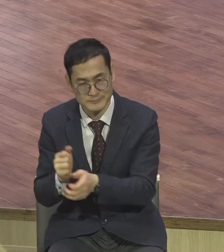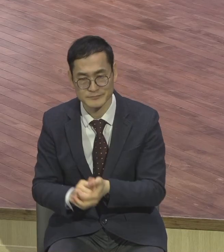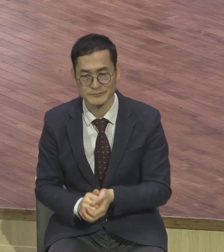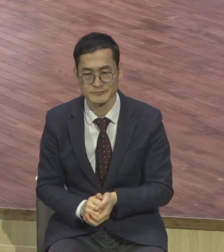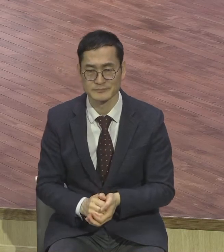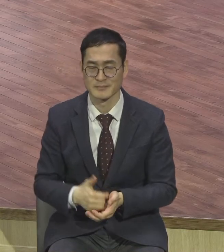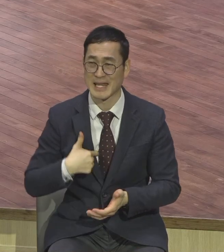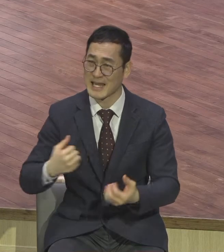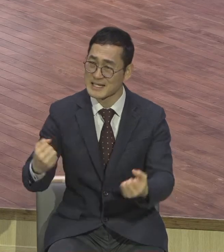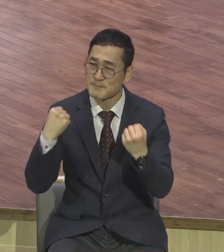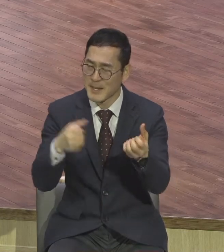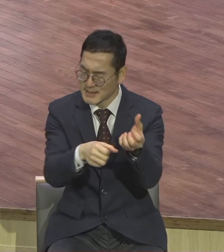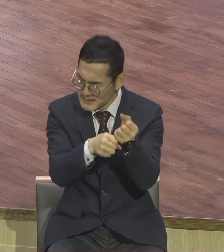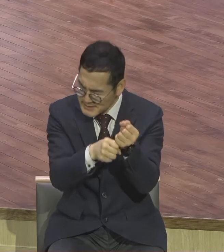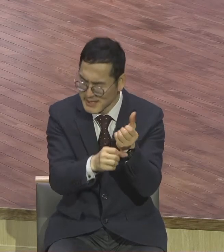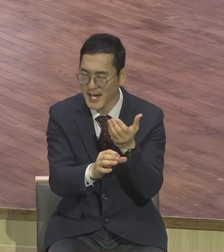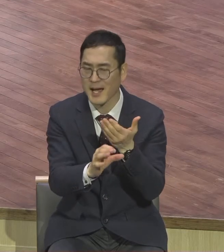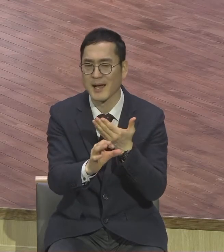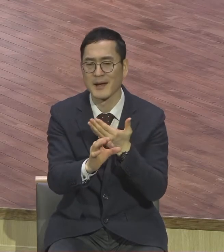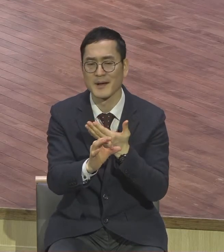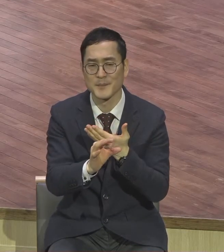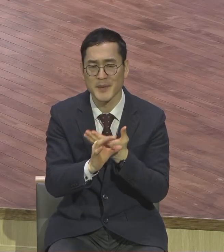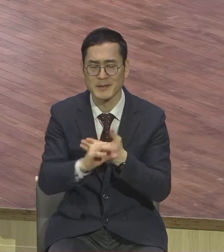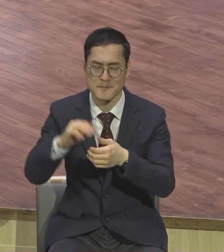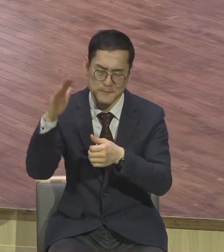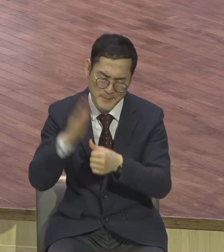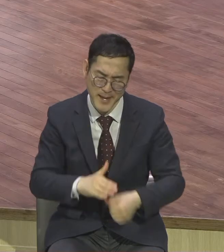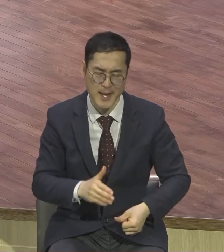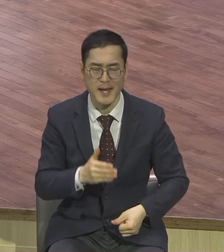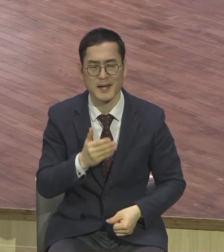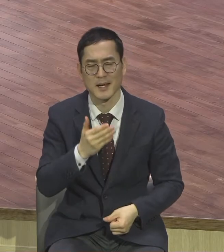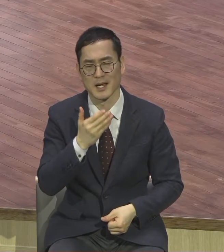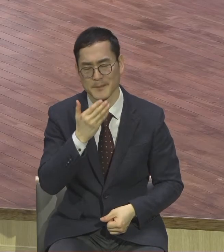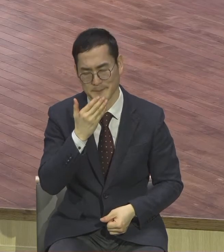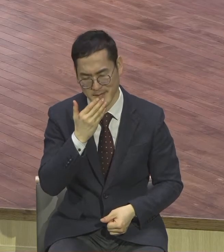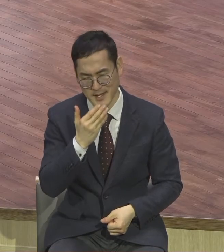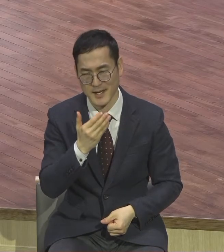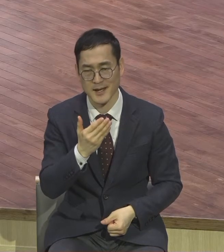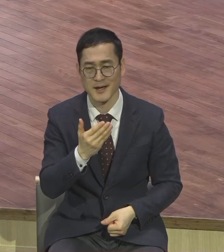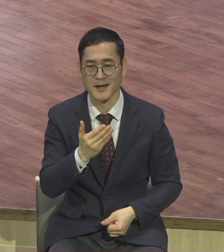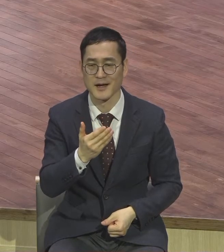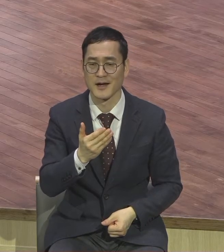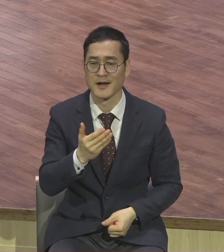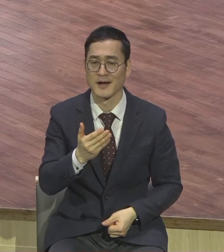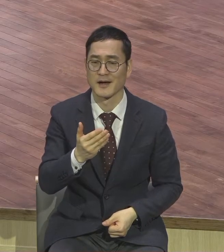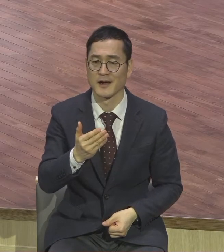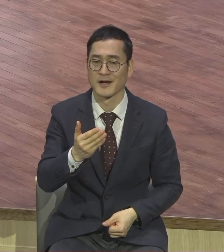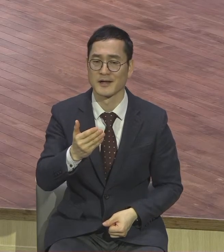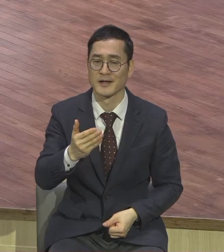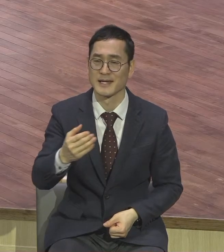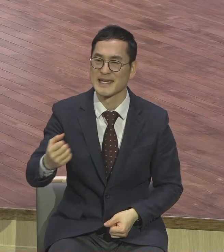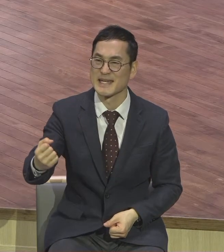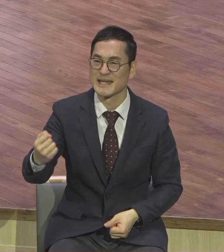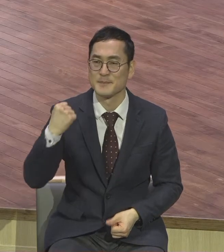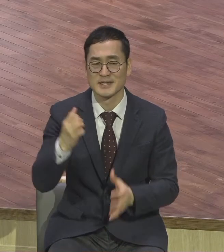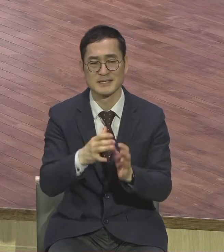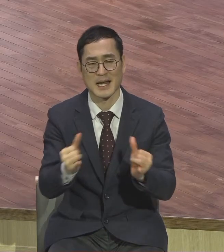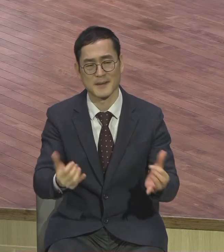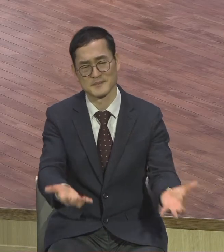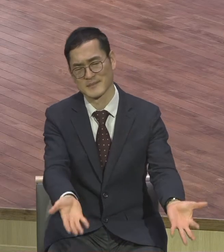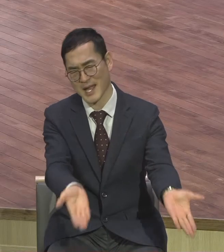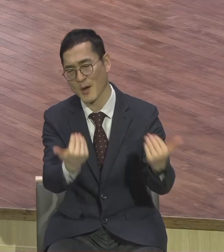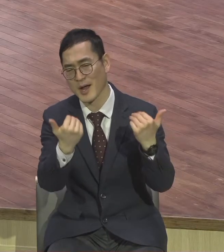힘만 의지 할 때는 패할 수밖에 없도다 힘 있는